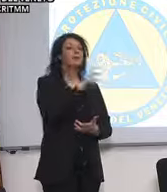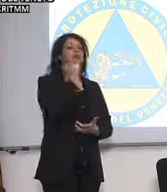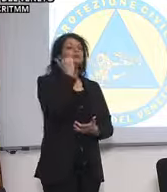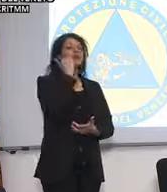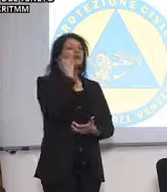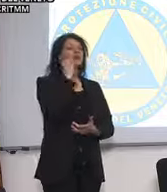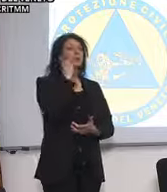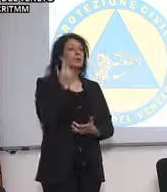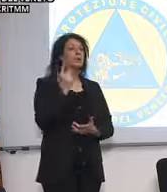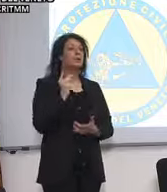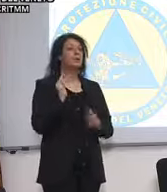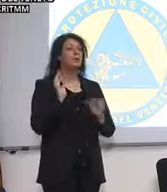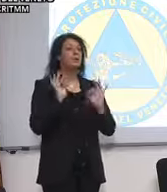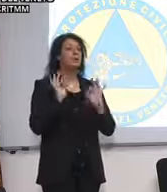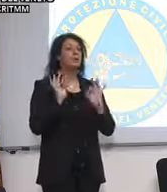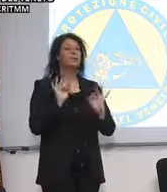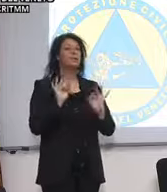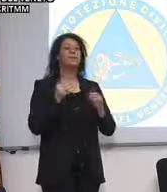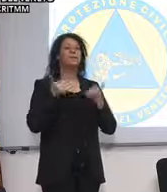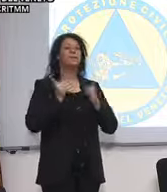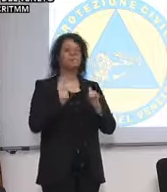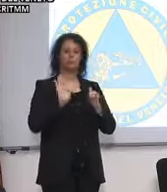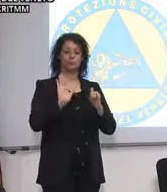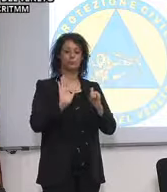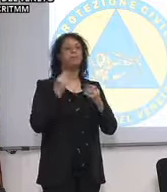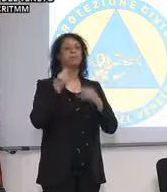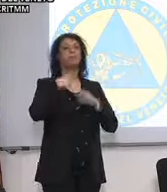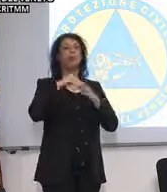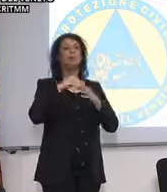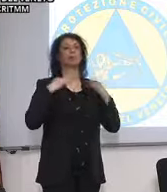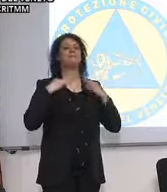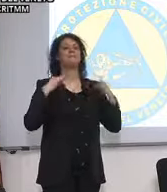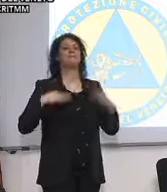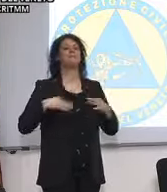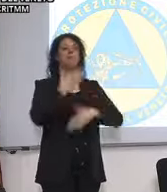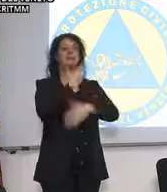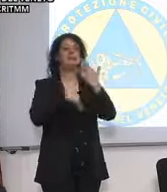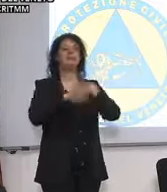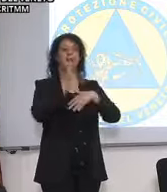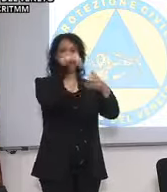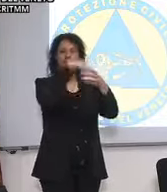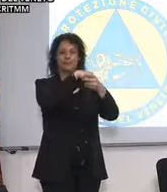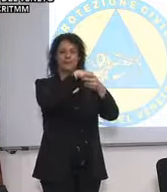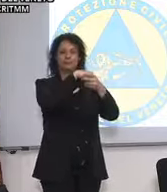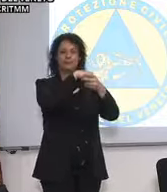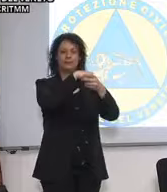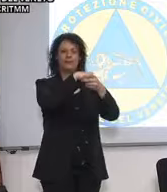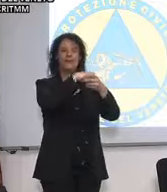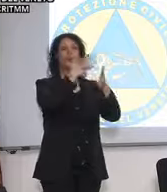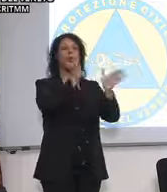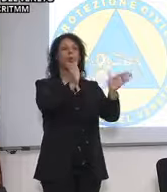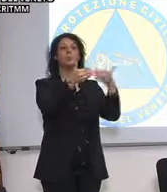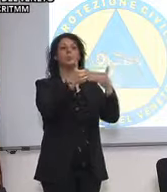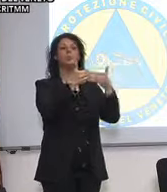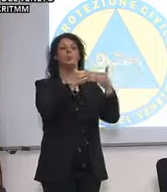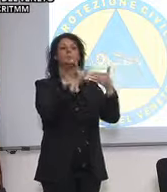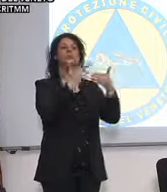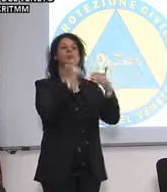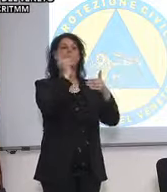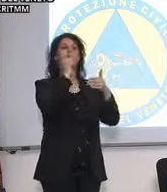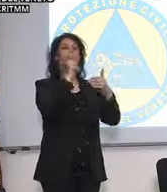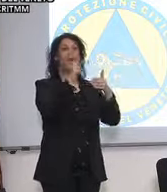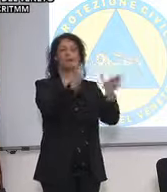figli in istituto, figli con disabilità gravi che si trovano in istituti che ormai sono chiusi da metà marzo e che temono veramente il fatto che questa